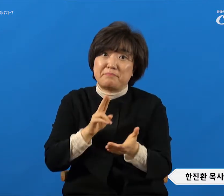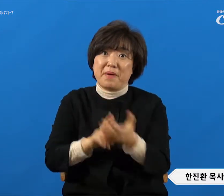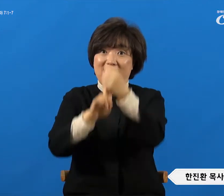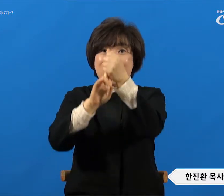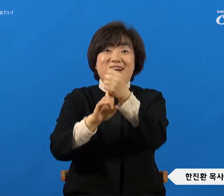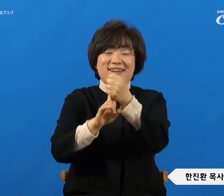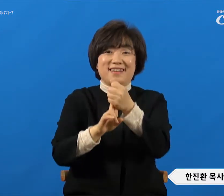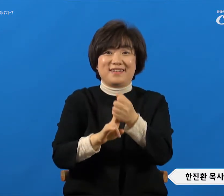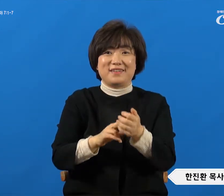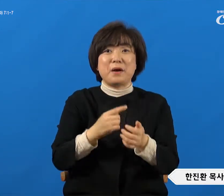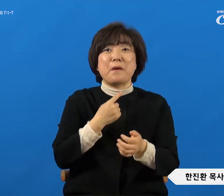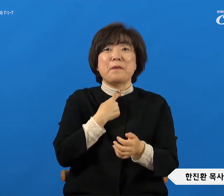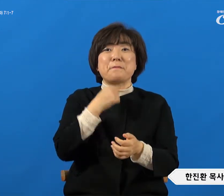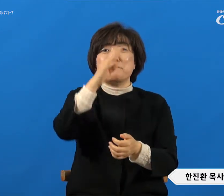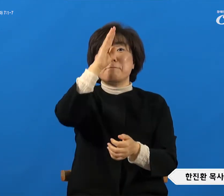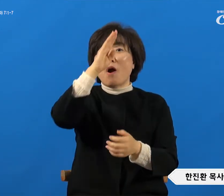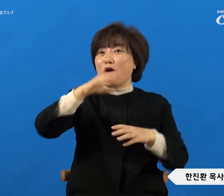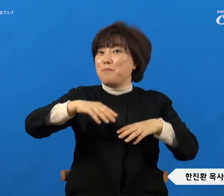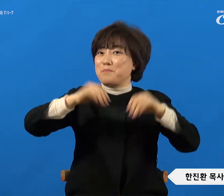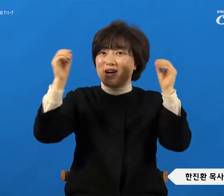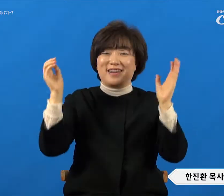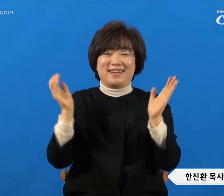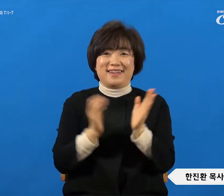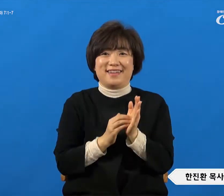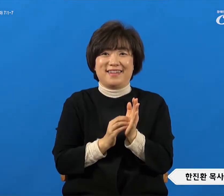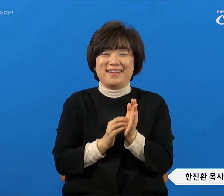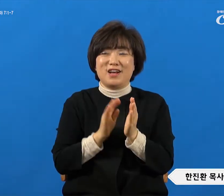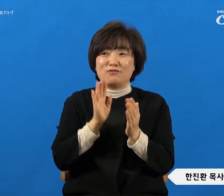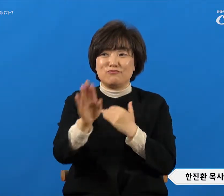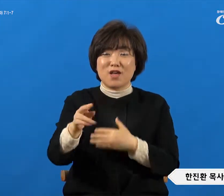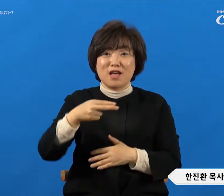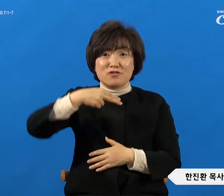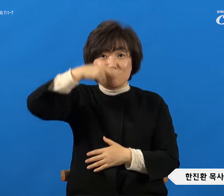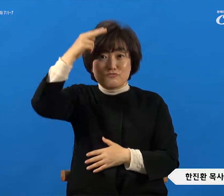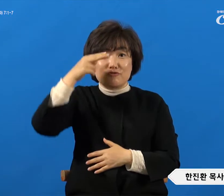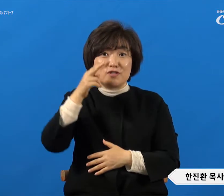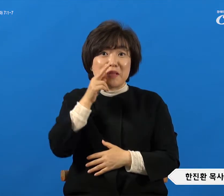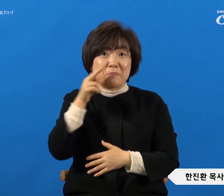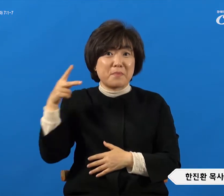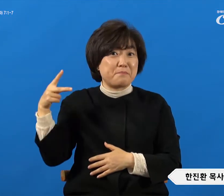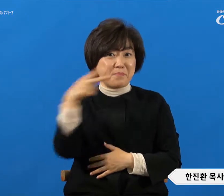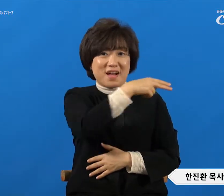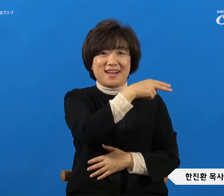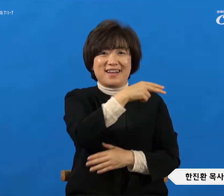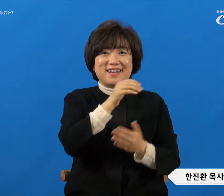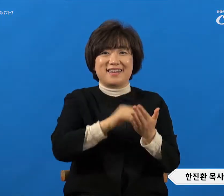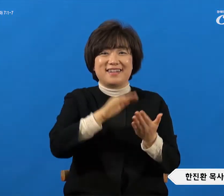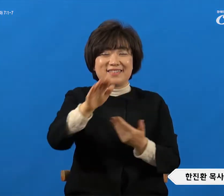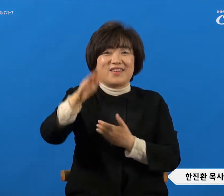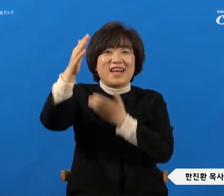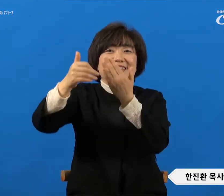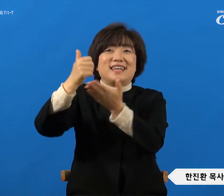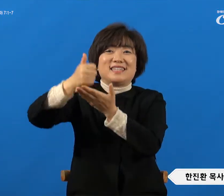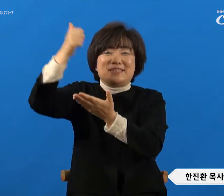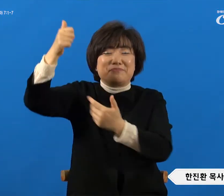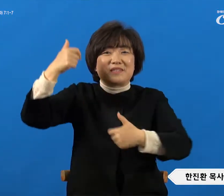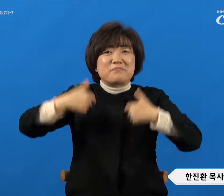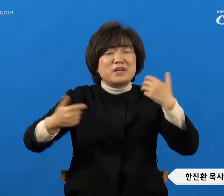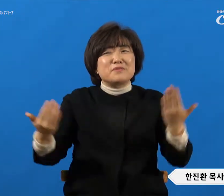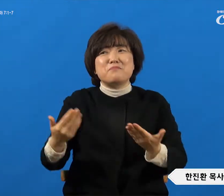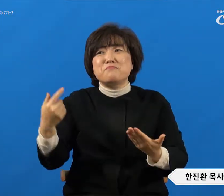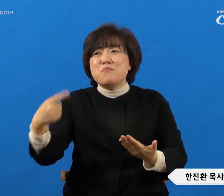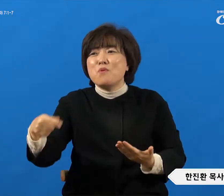나았습니다. 그 다음부터는 그렇게 좋아하던 술, 담배 딱 끊어버리고, 그리고 하나님 기뻐하시는 일이